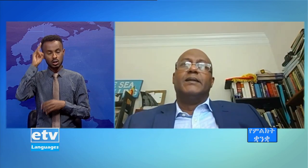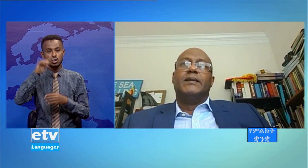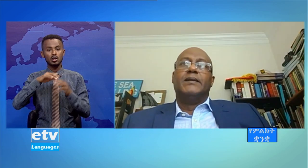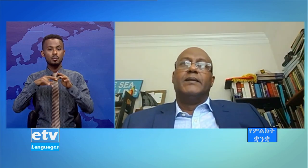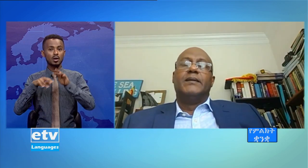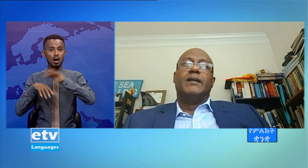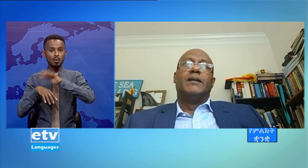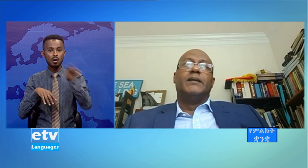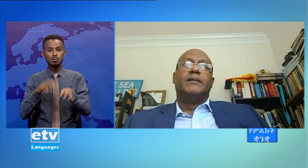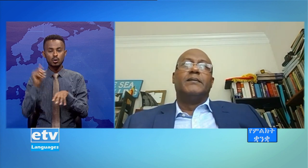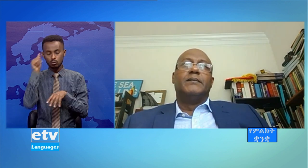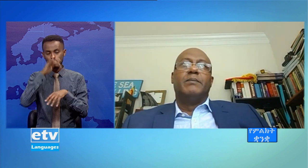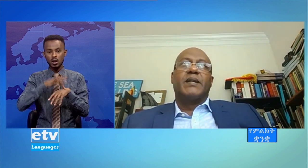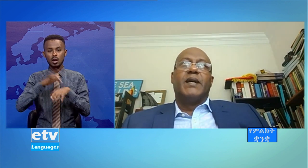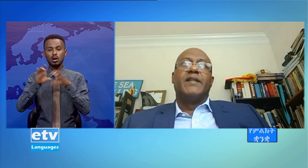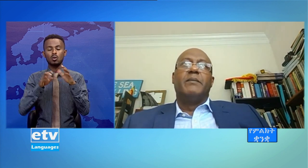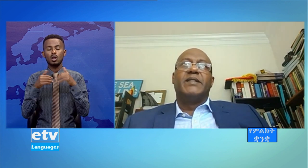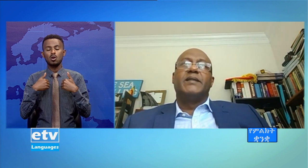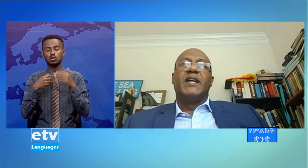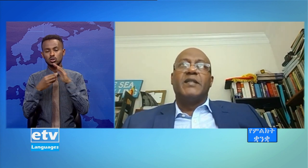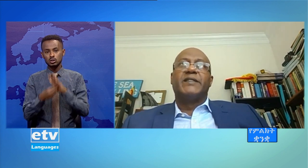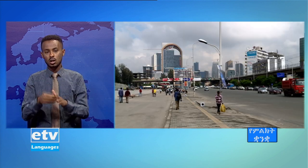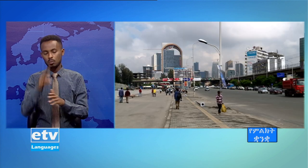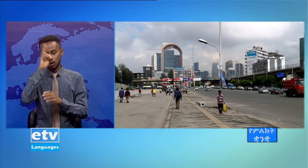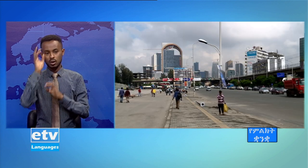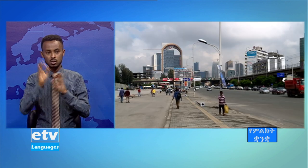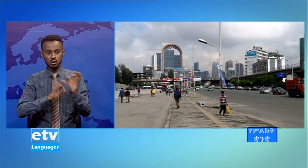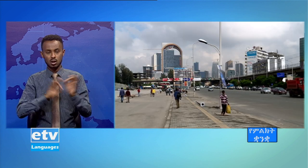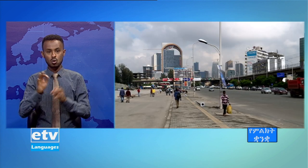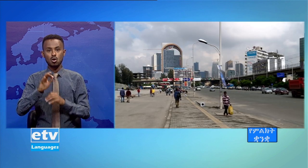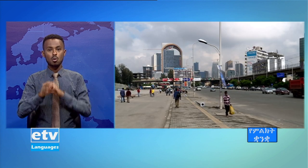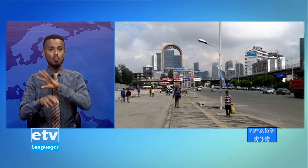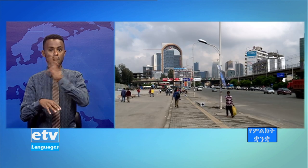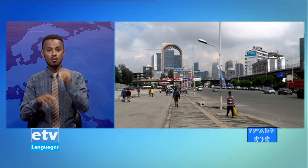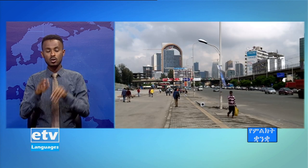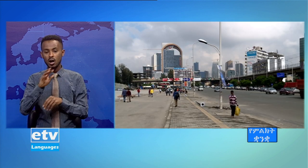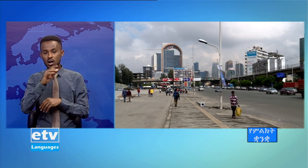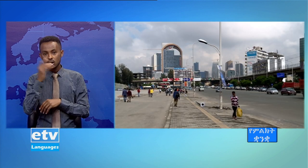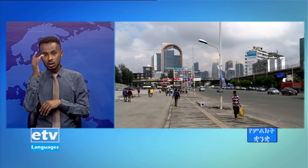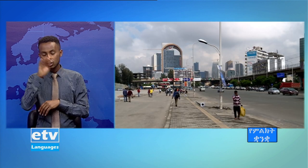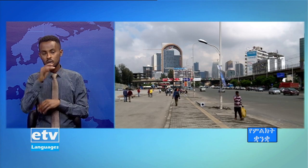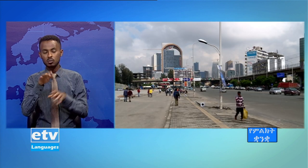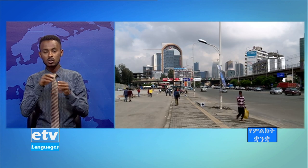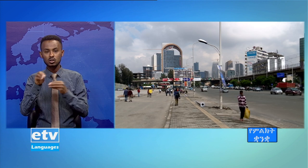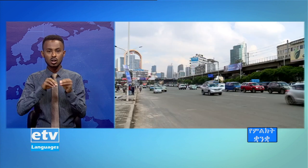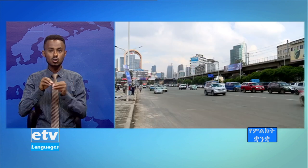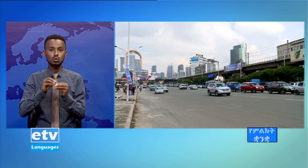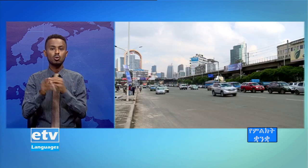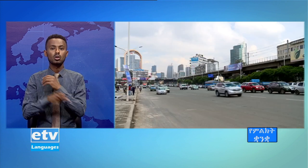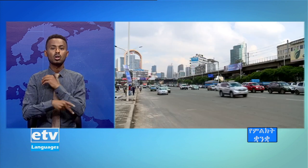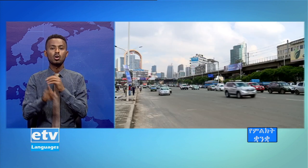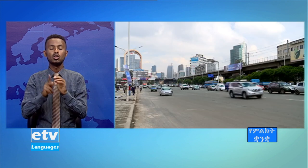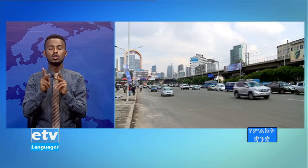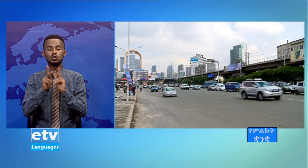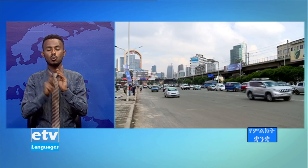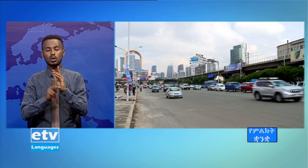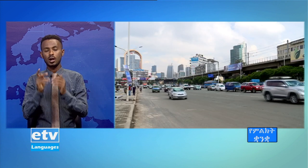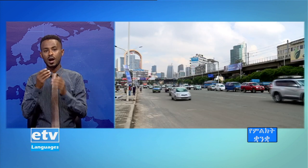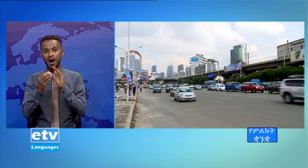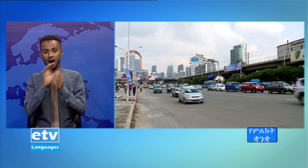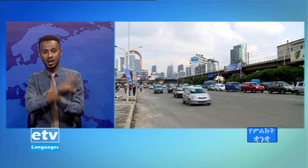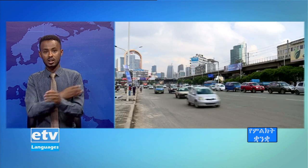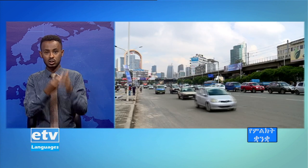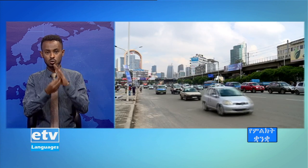የምራባውያኑ በኢትዮጵያ ላይ ያደረጉት ያለውን ጫና ምክንያት ያስረዳሉ። በአፍሪካ ቀንድ የሚርመሰመሱት ሀገራት የጂኦፖለቲካ የላሰላልፍ ላይ ተጽዕኖ